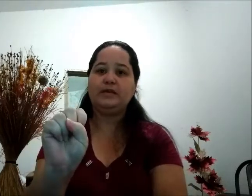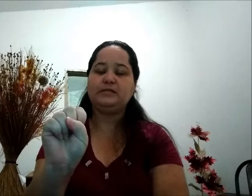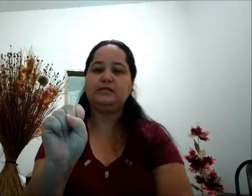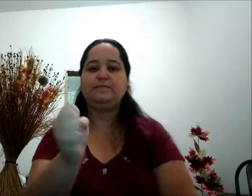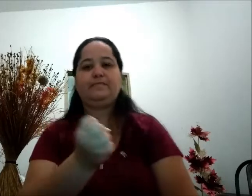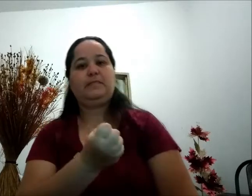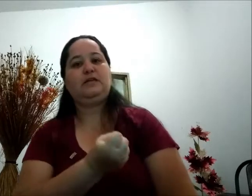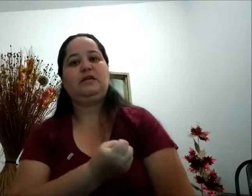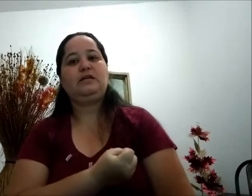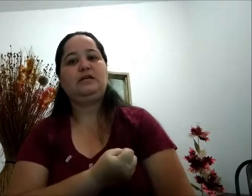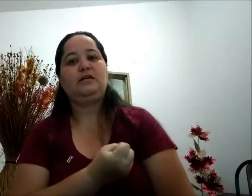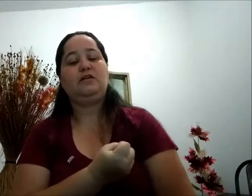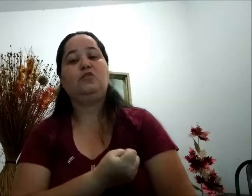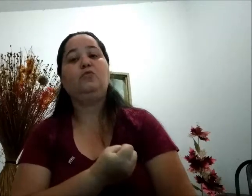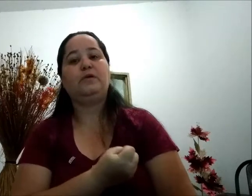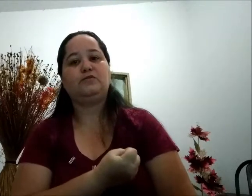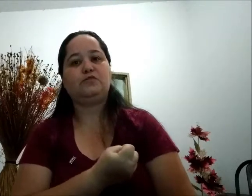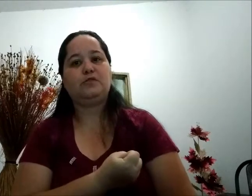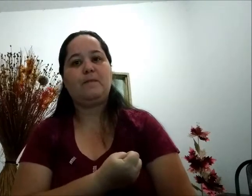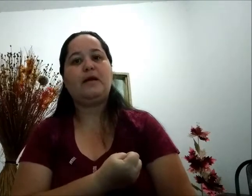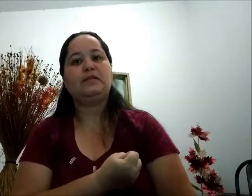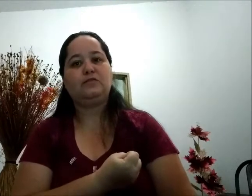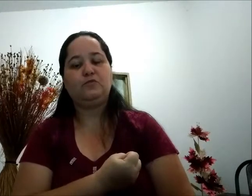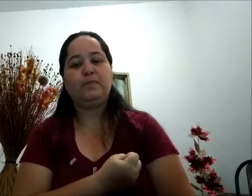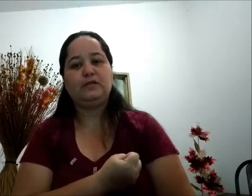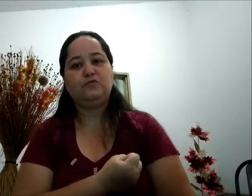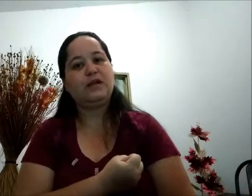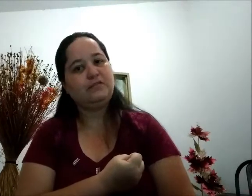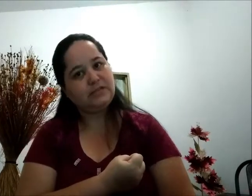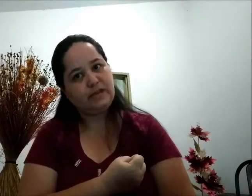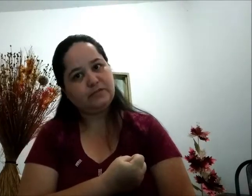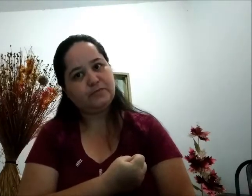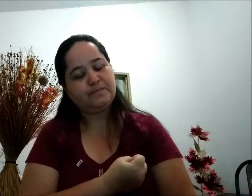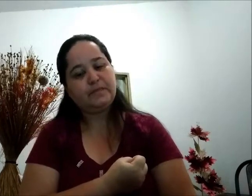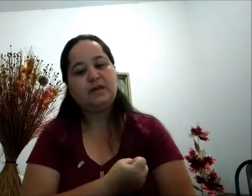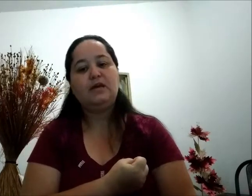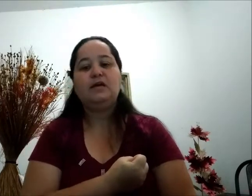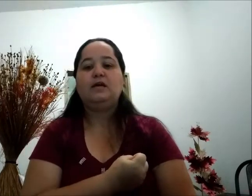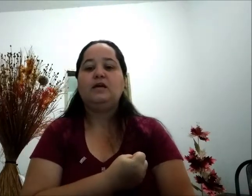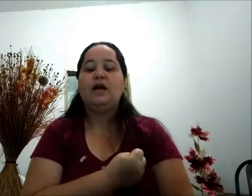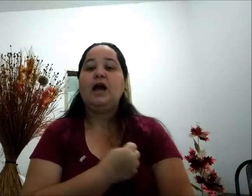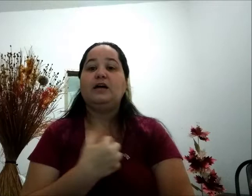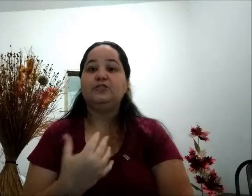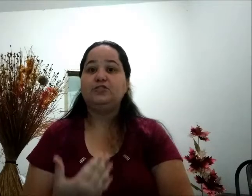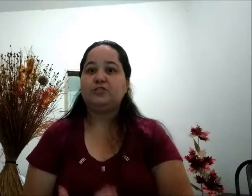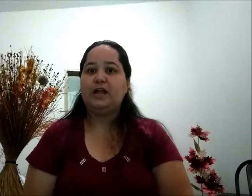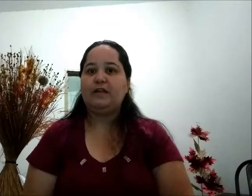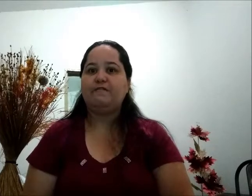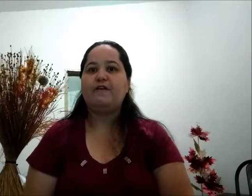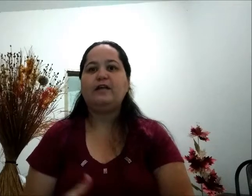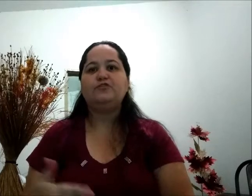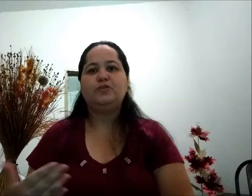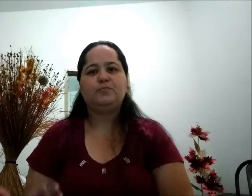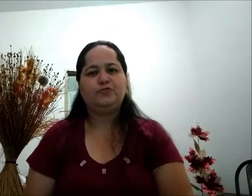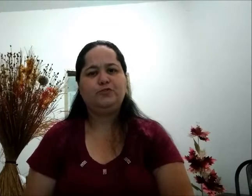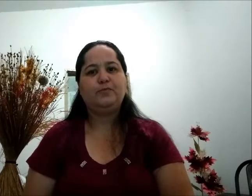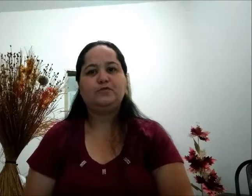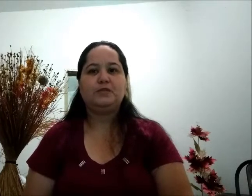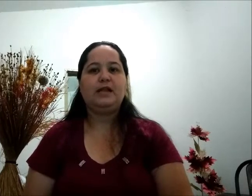S, e aqui, números, batendo no peito do lado esquerdo. A gente tem vários tipos de números na